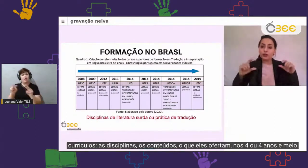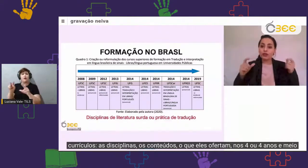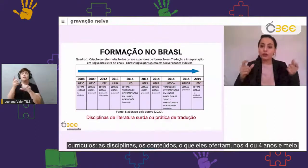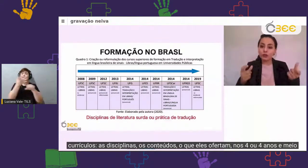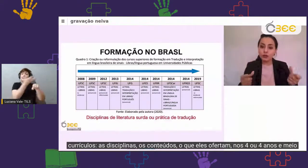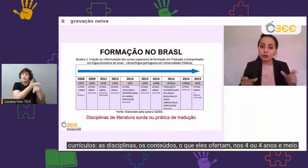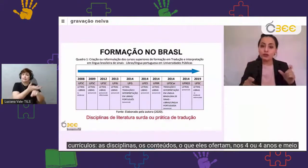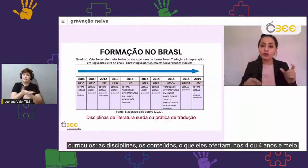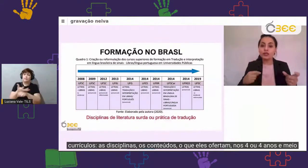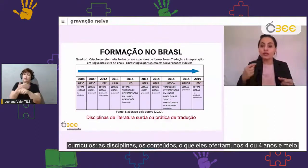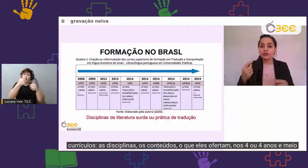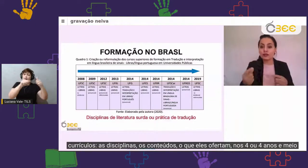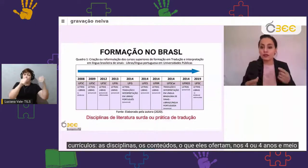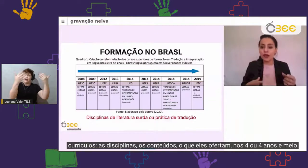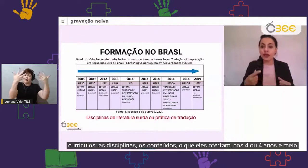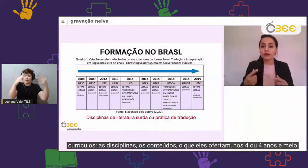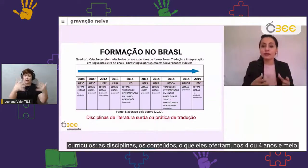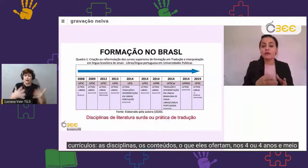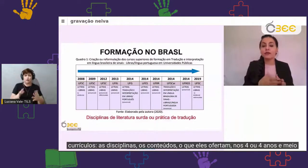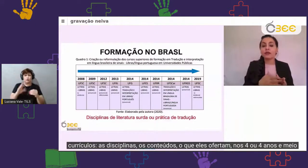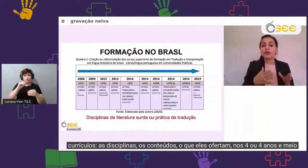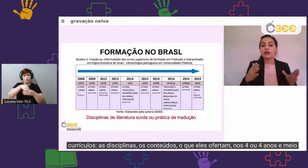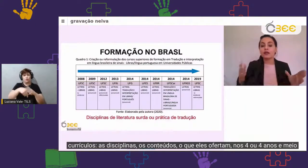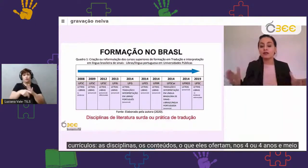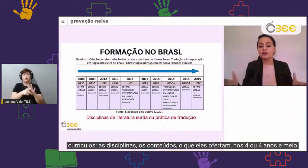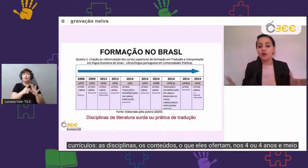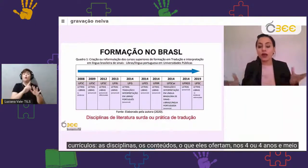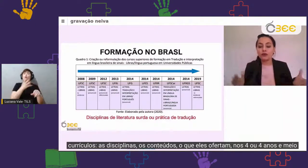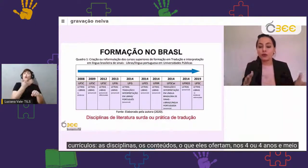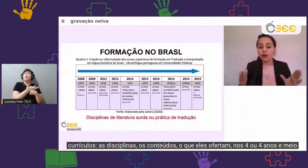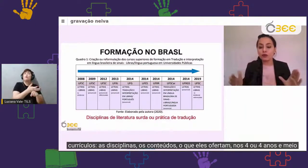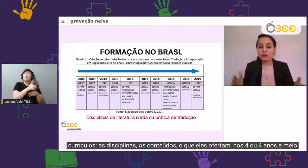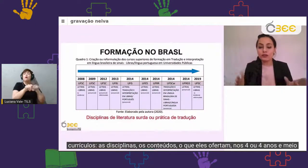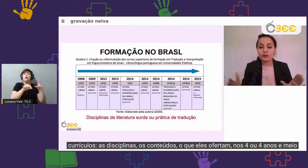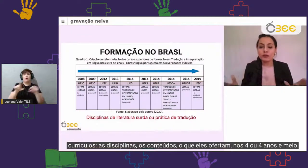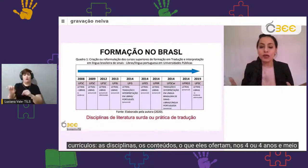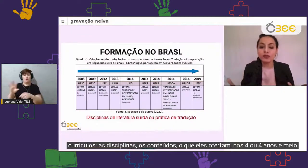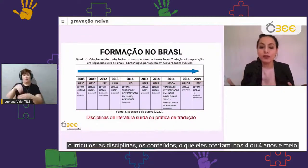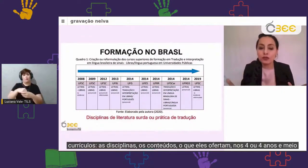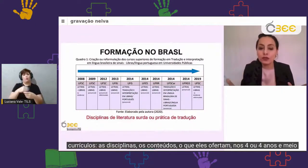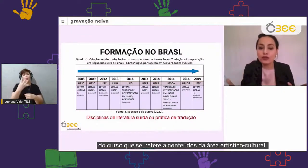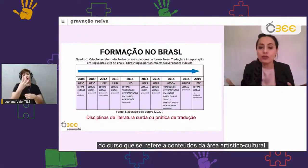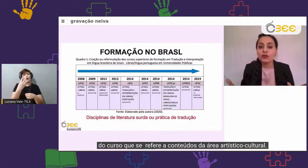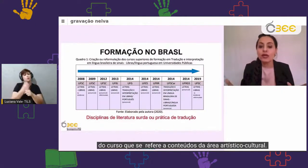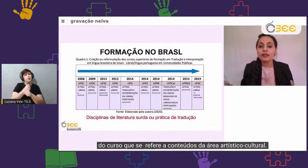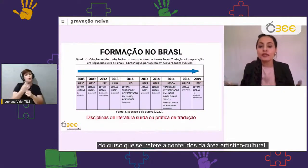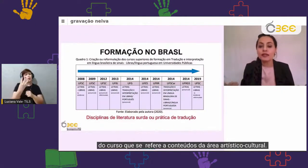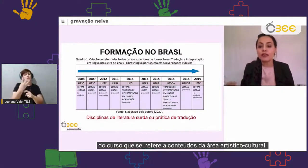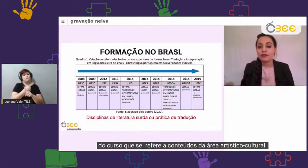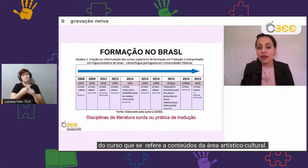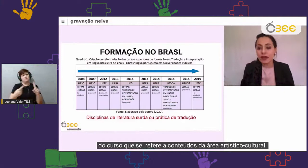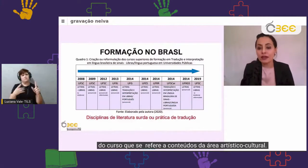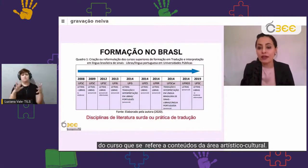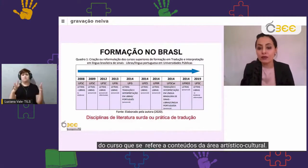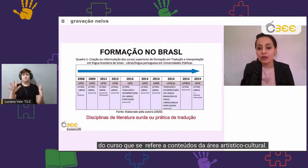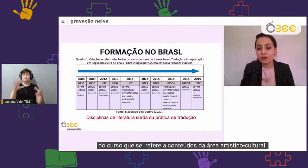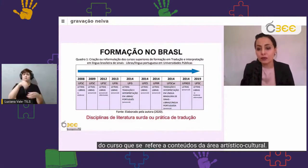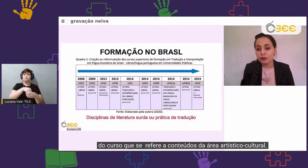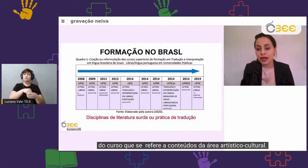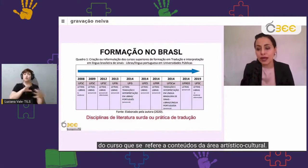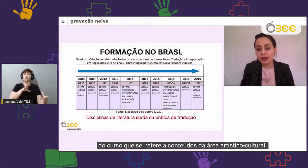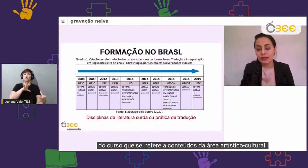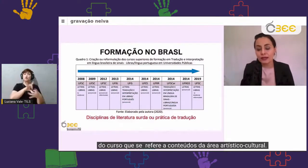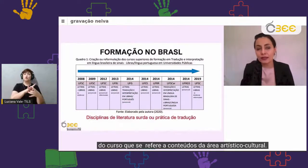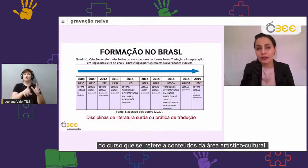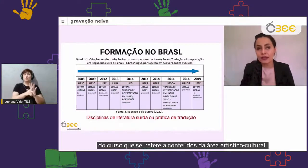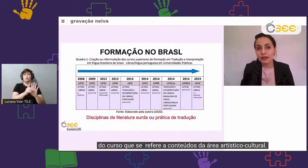disciplinas, os conteúdos, o que eles ofertam, nos 4 ou 4 anos e meio de curso, que se refere a